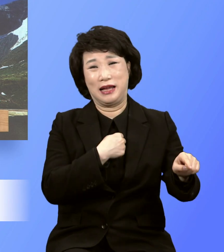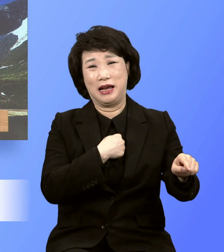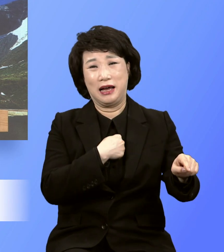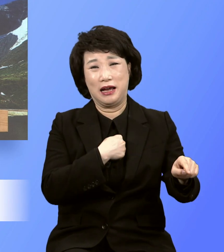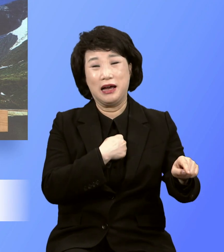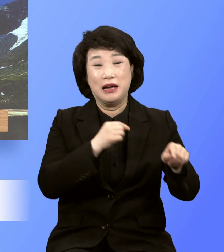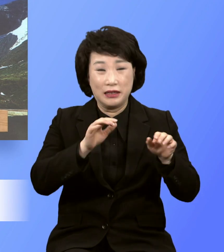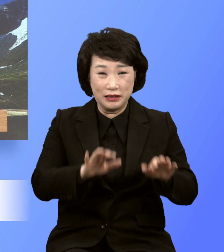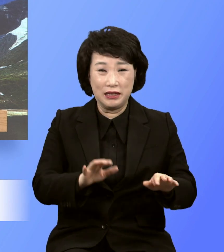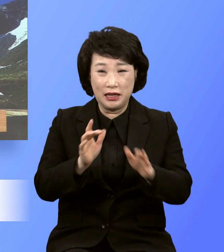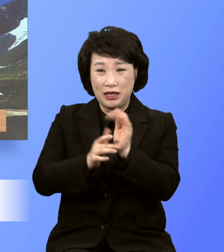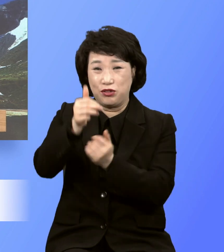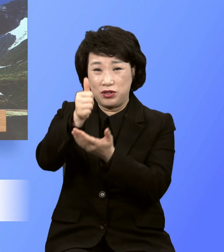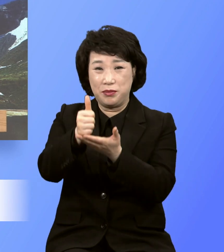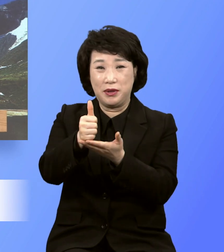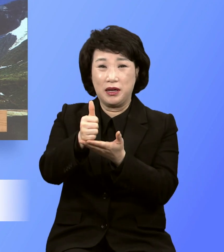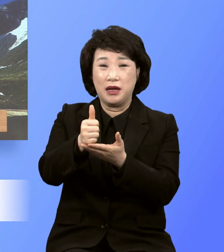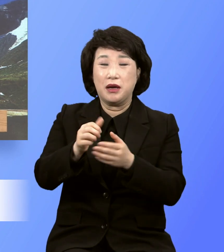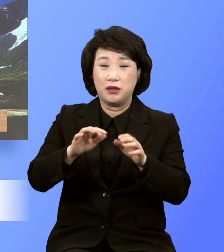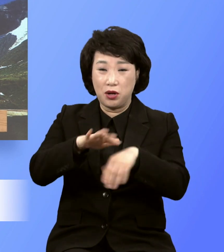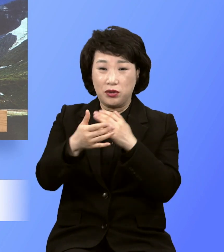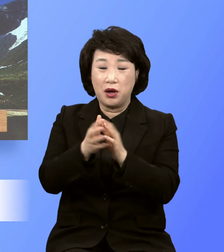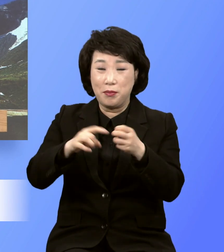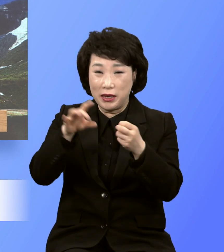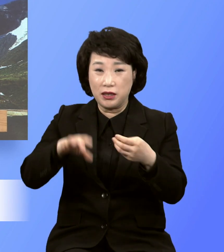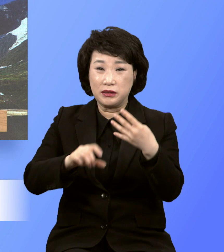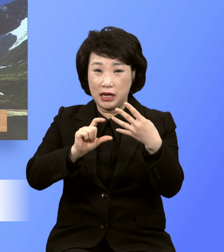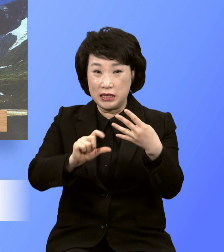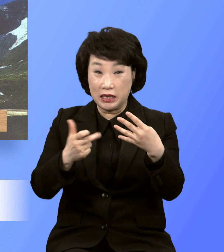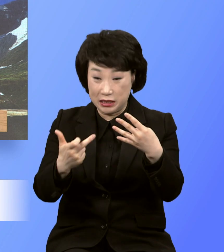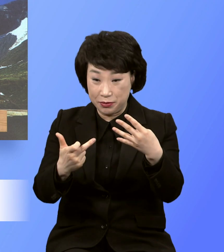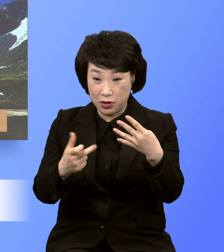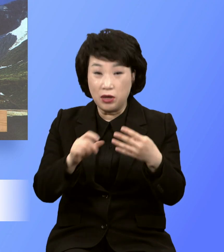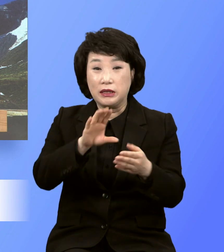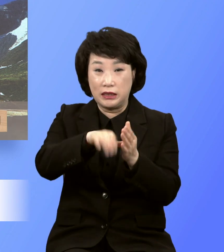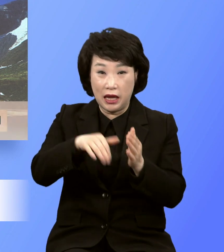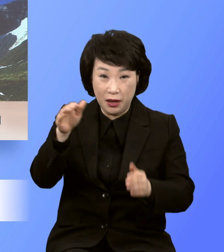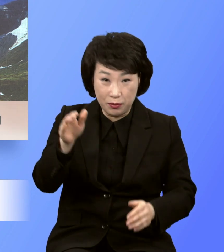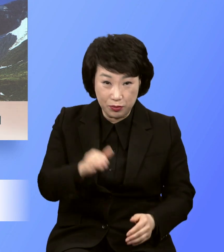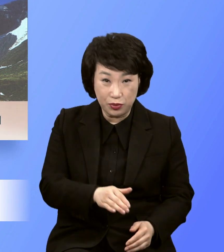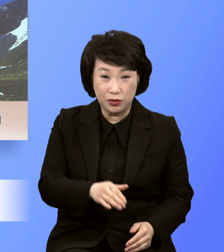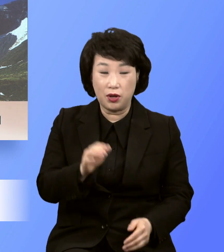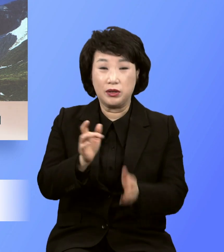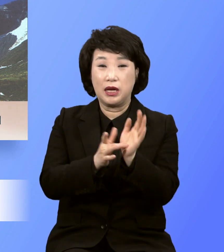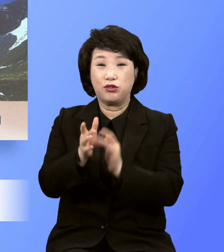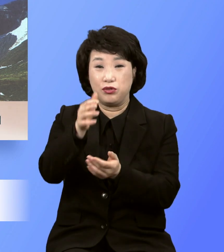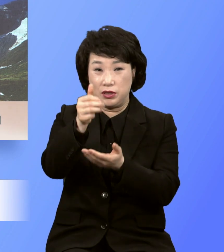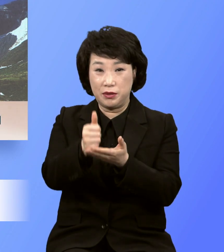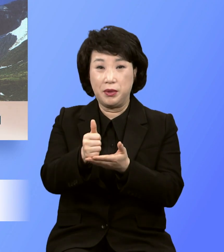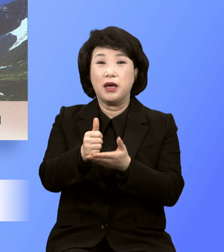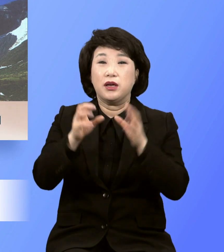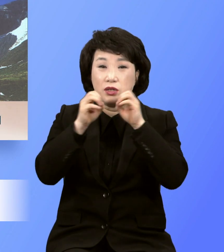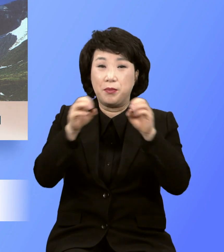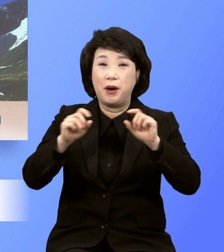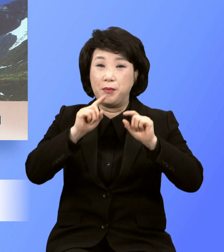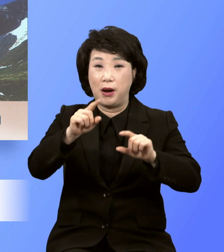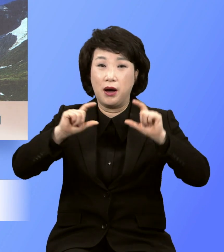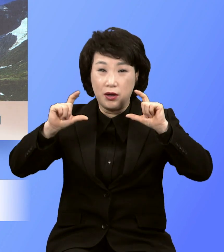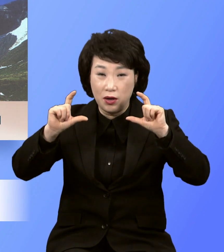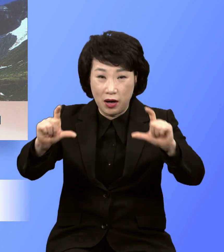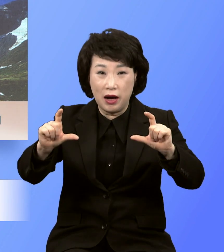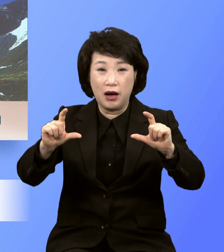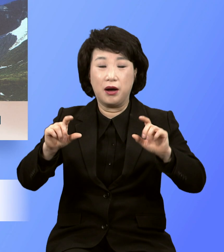우리에게 예수님께서도 마태복음 4장 10절에 이때로부터 예수께서